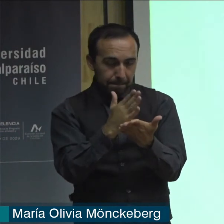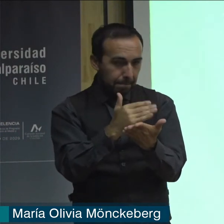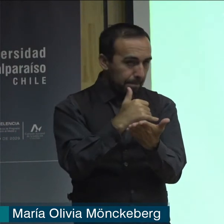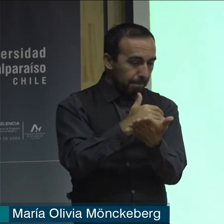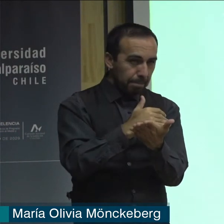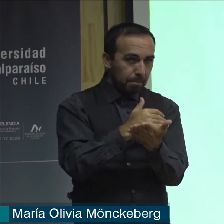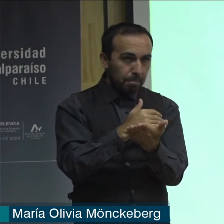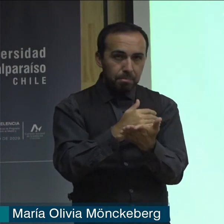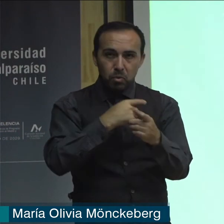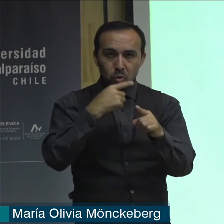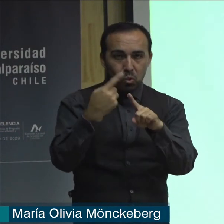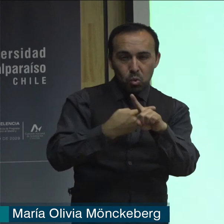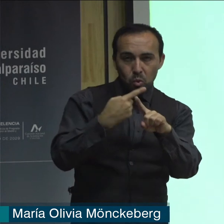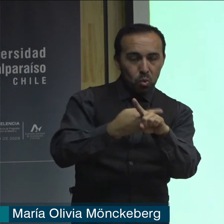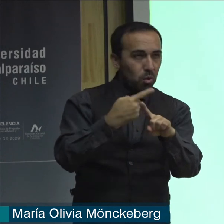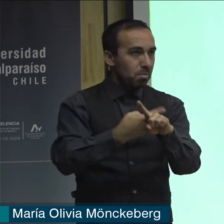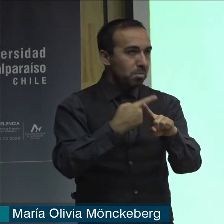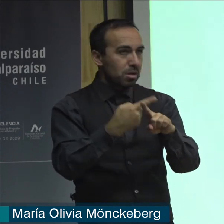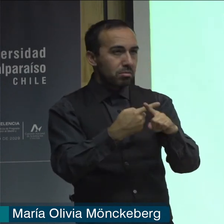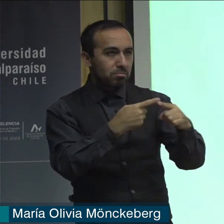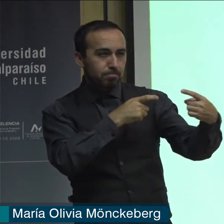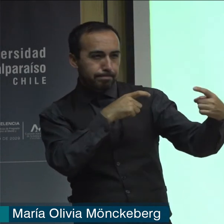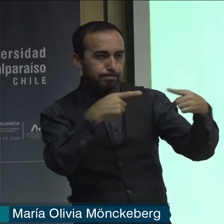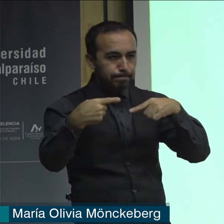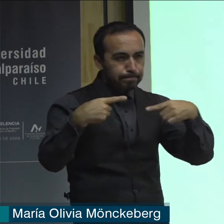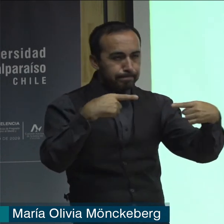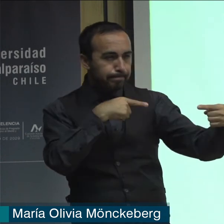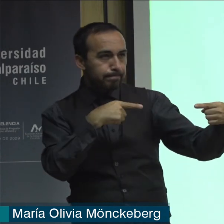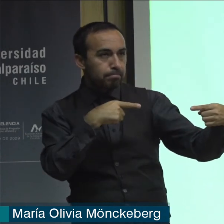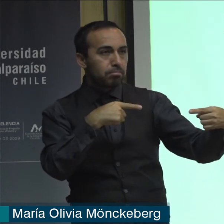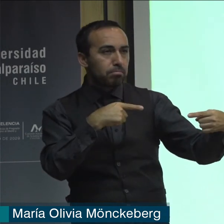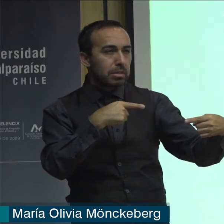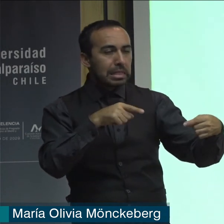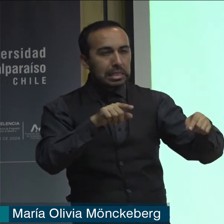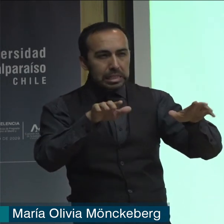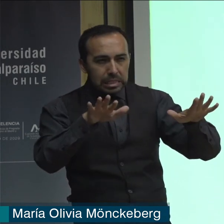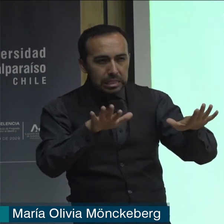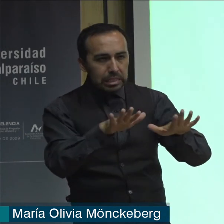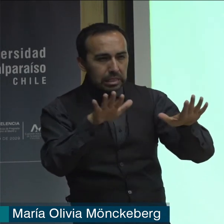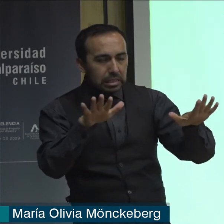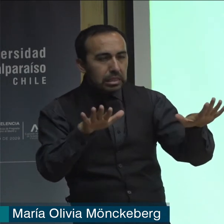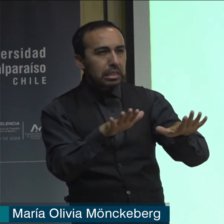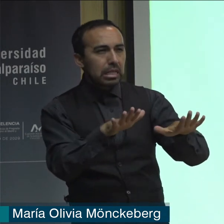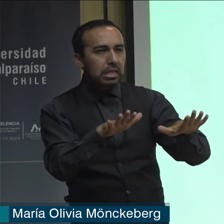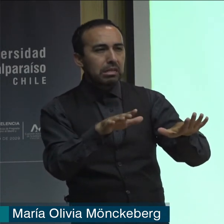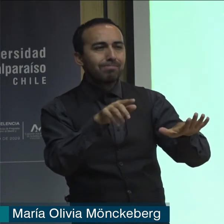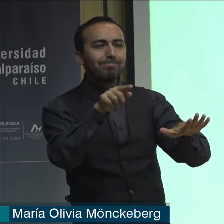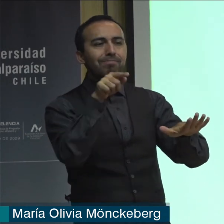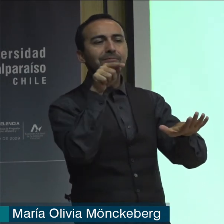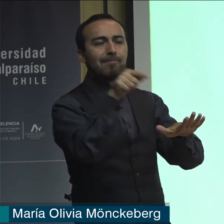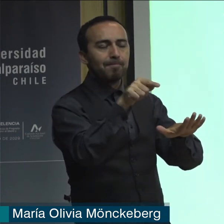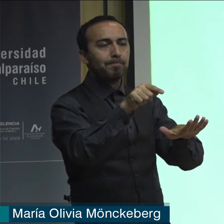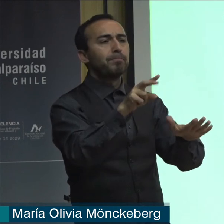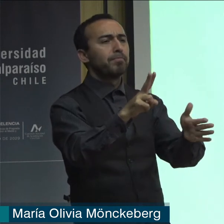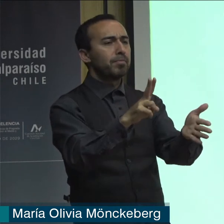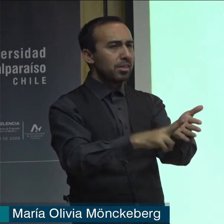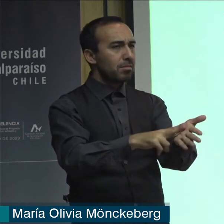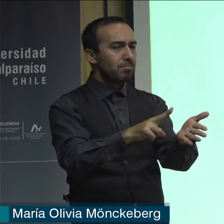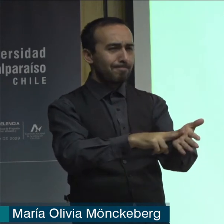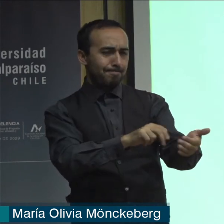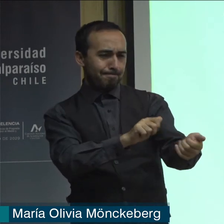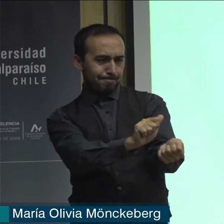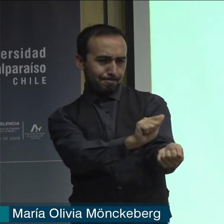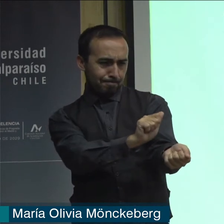conversando discutiendo para tratar de que se conviertan en realidad